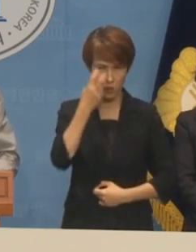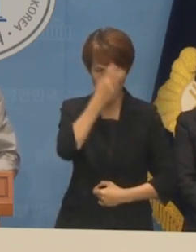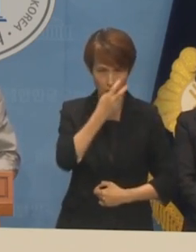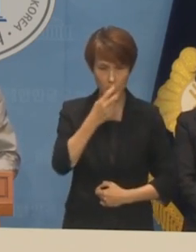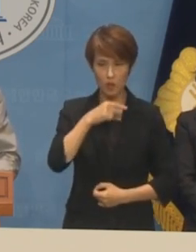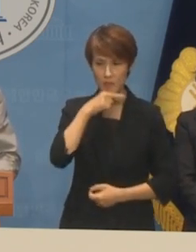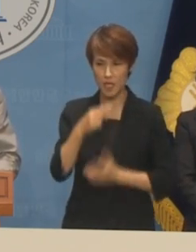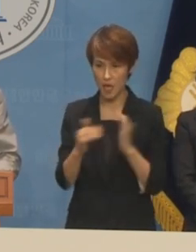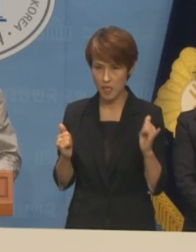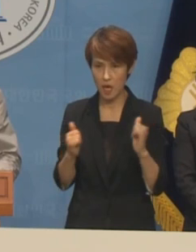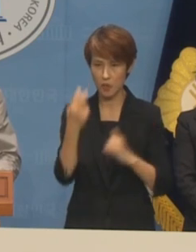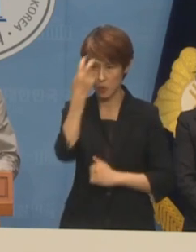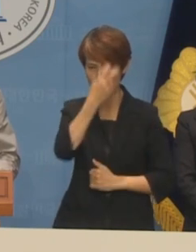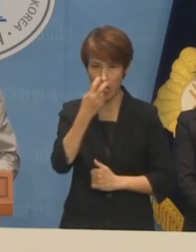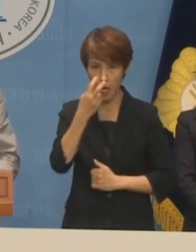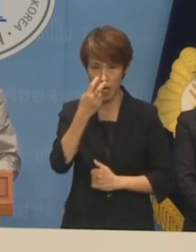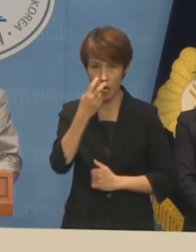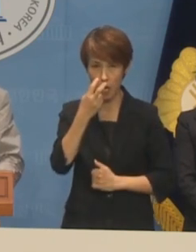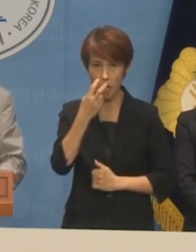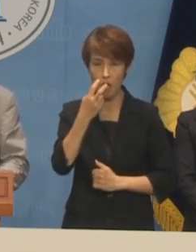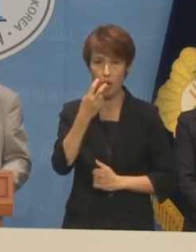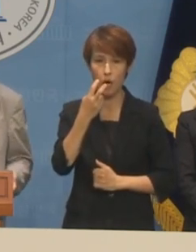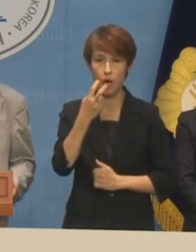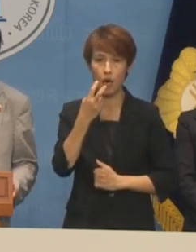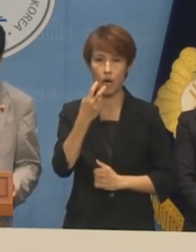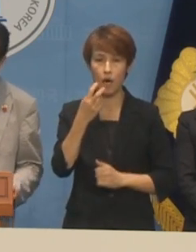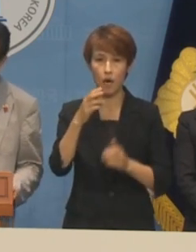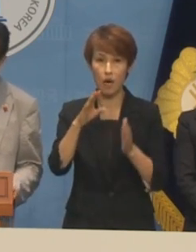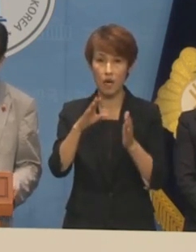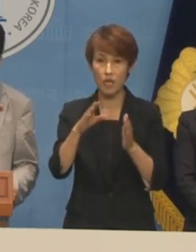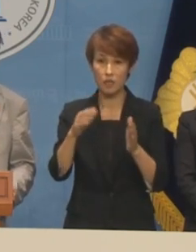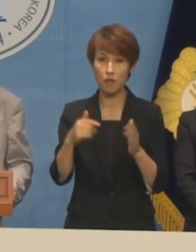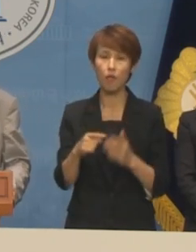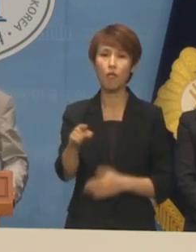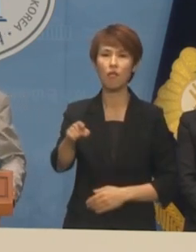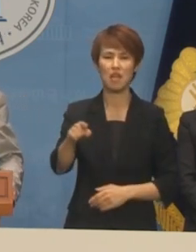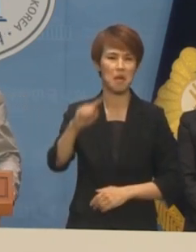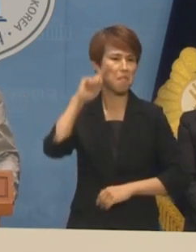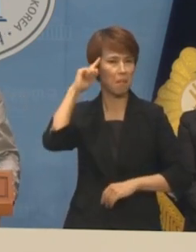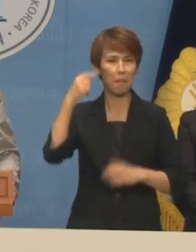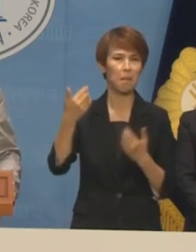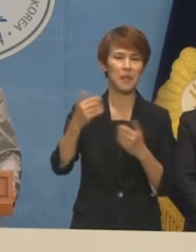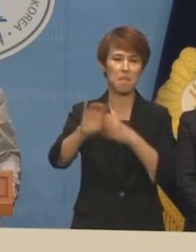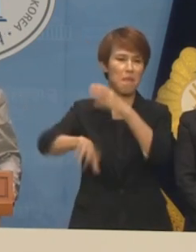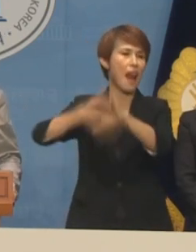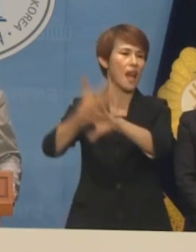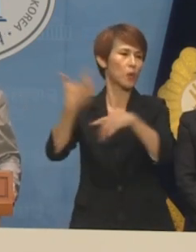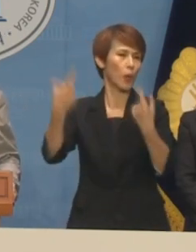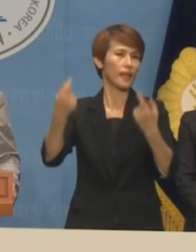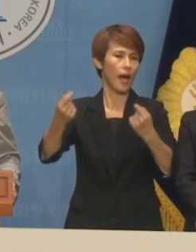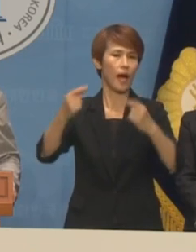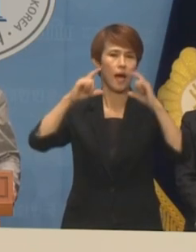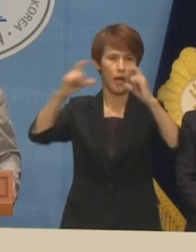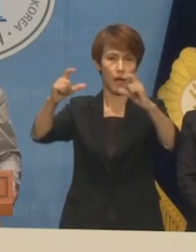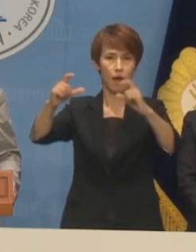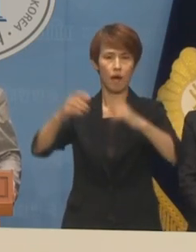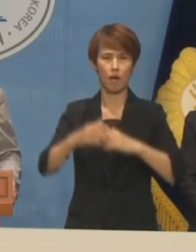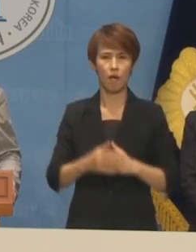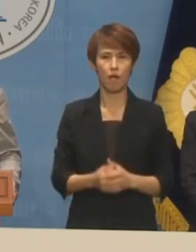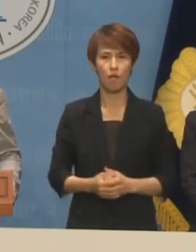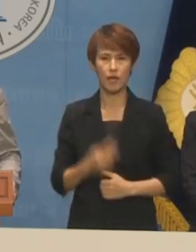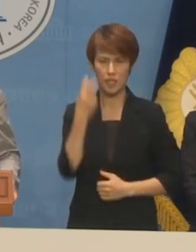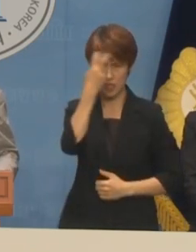피해자 실태 조사를 끝내기도 전에 여순 사건을 반란으로 규정하고 여순 사건